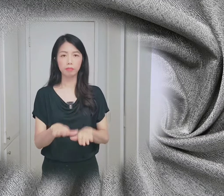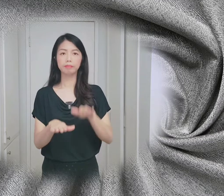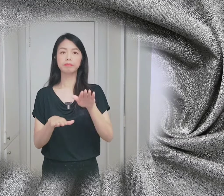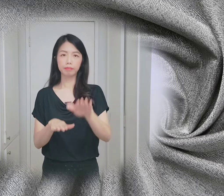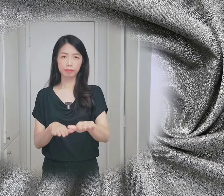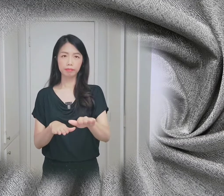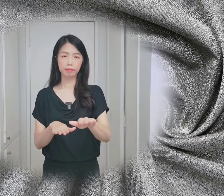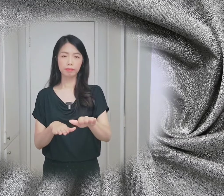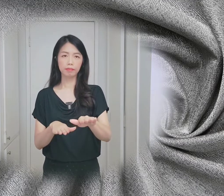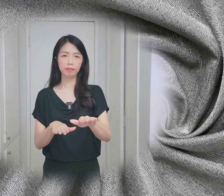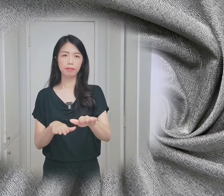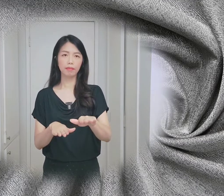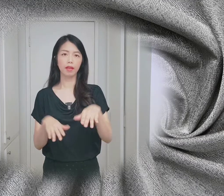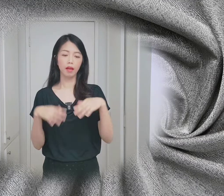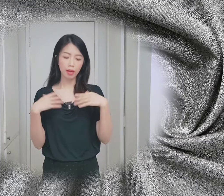발걸음.